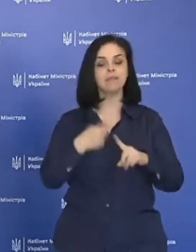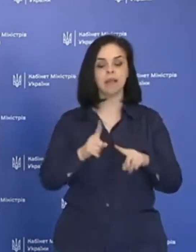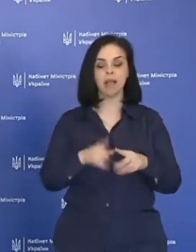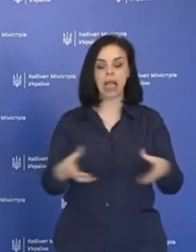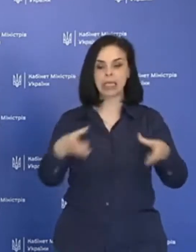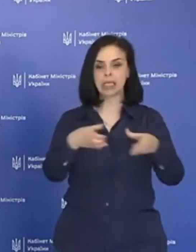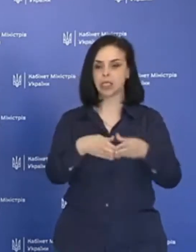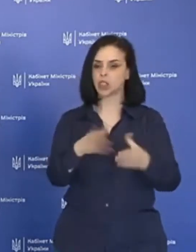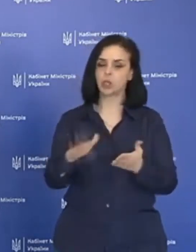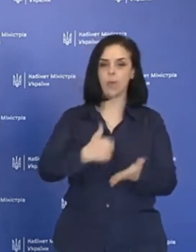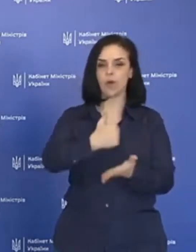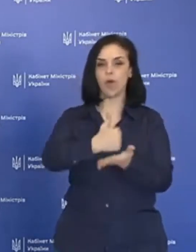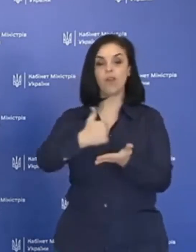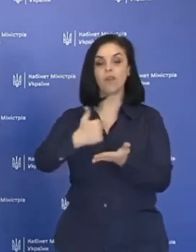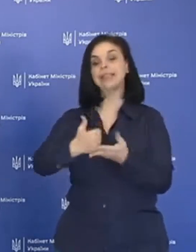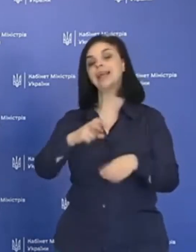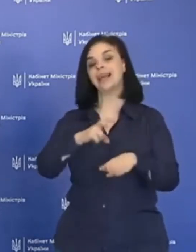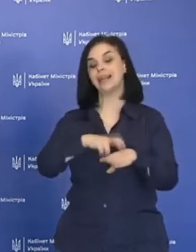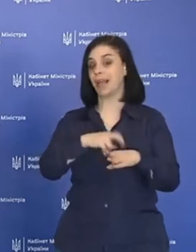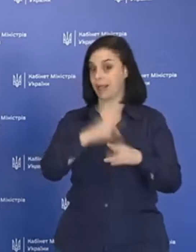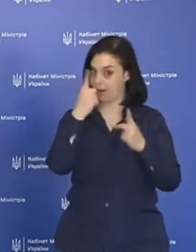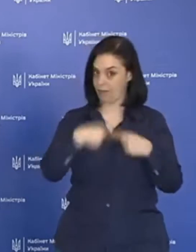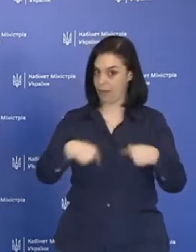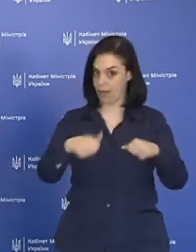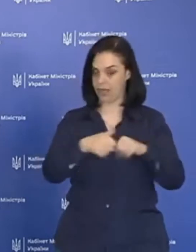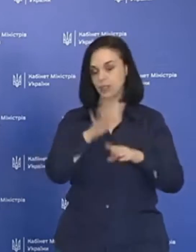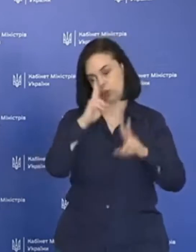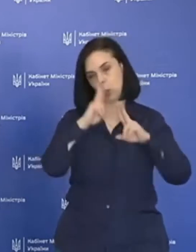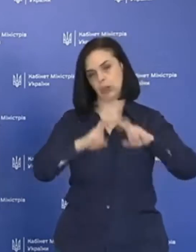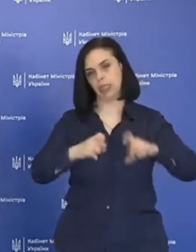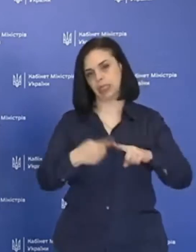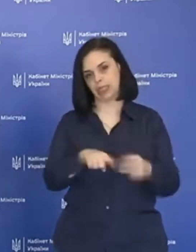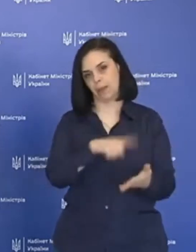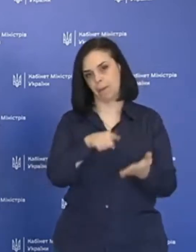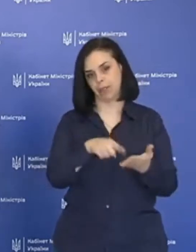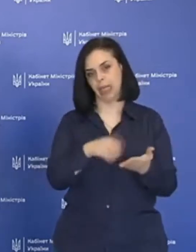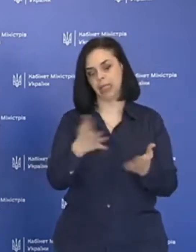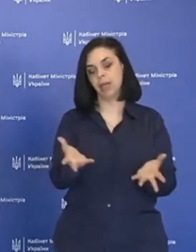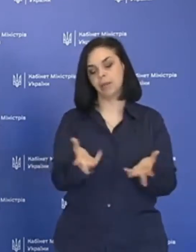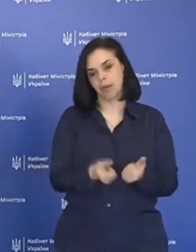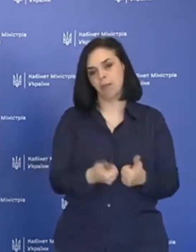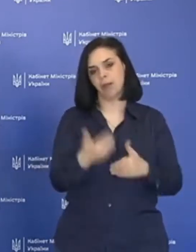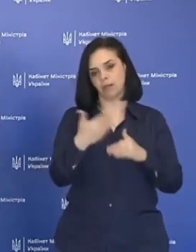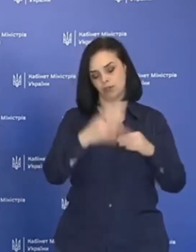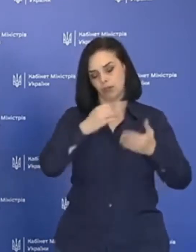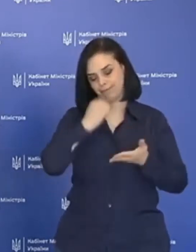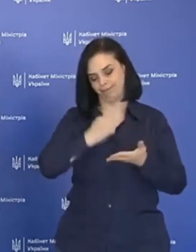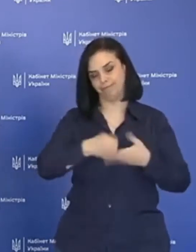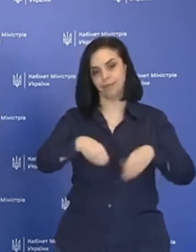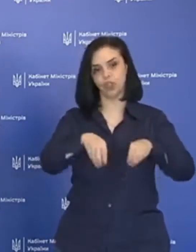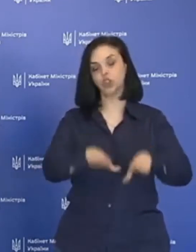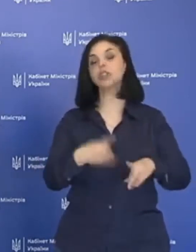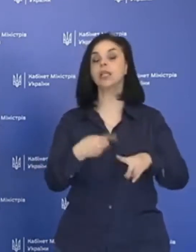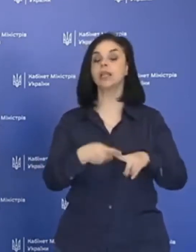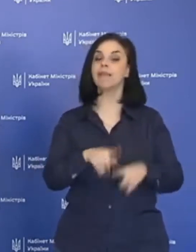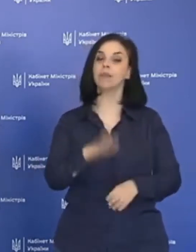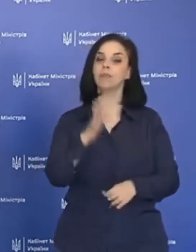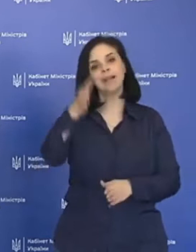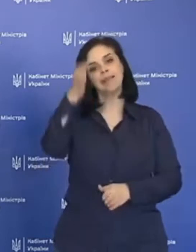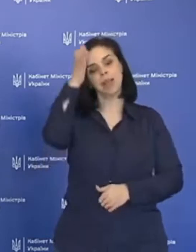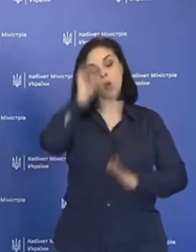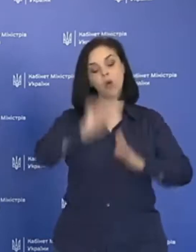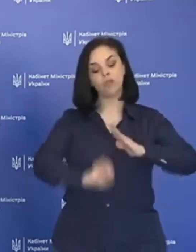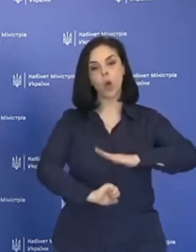з провідних лікарів країни, буде розглядати це питання і приймати вже рішення, яке буде